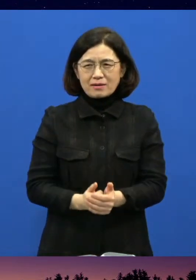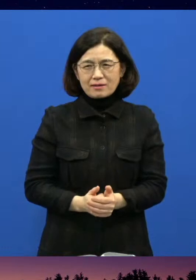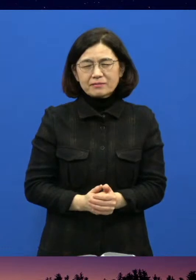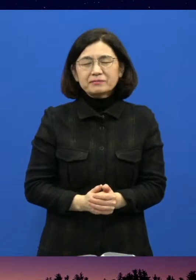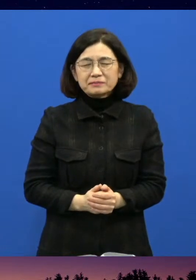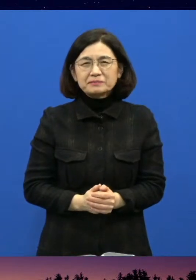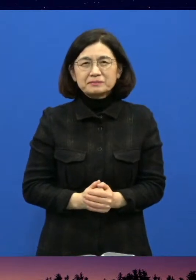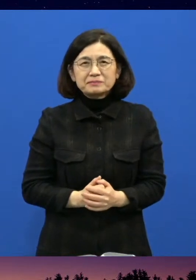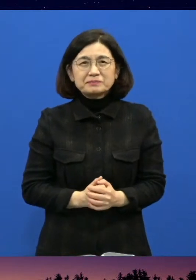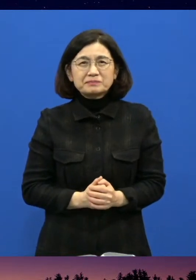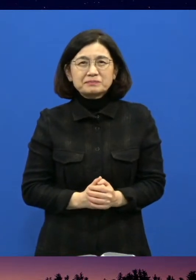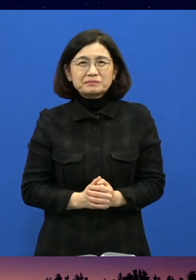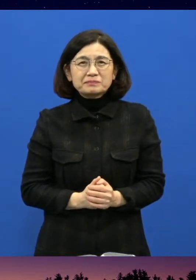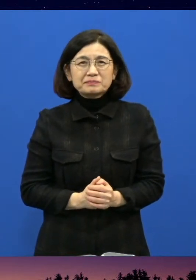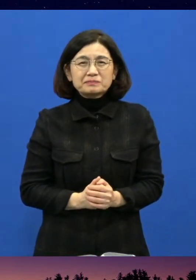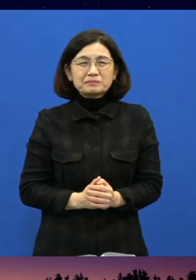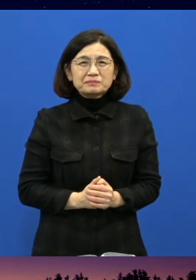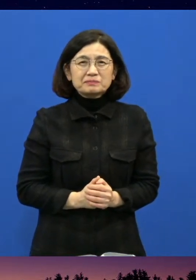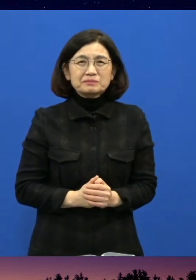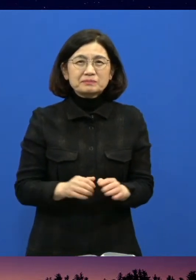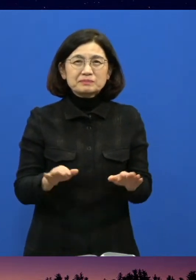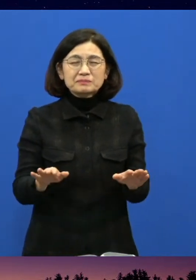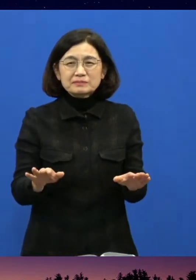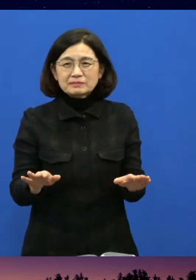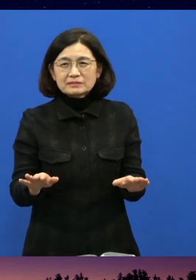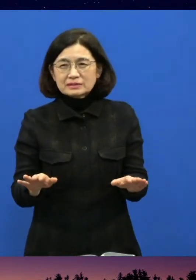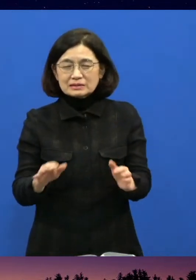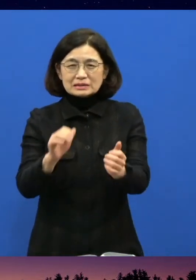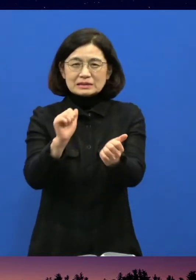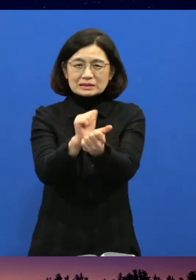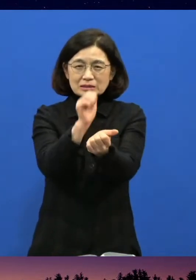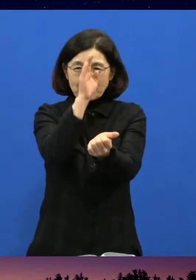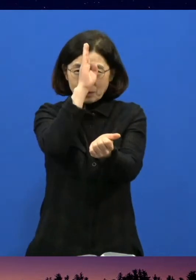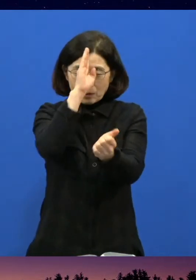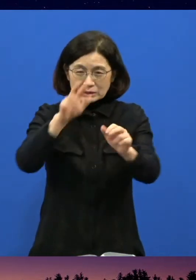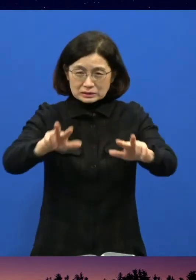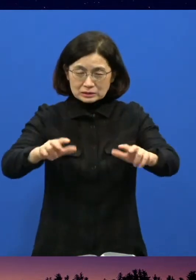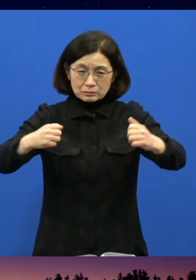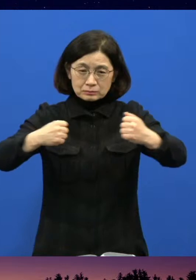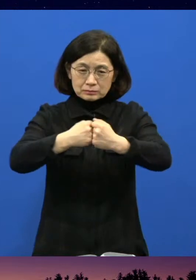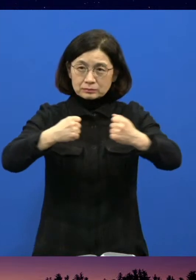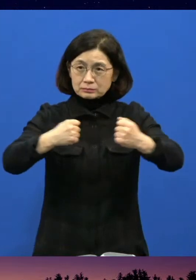않습니다. 자, 그래서 우리는 이 전염병과 싸워야 되는데요.